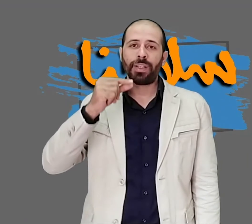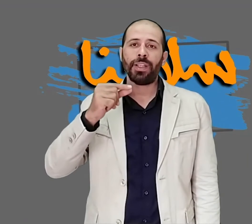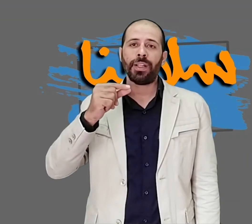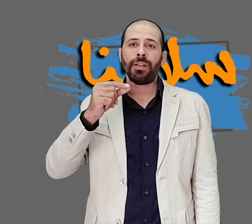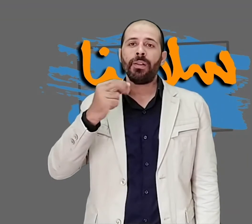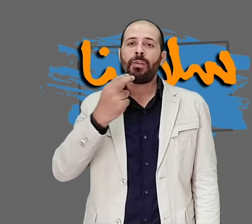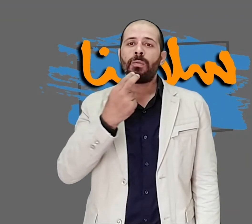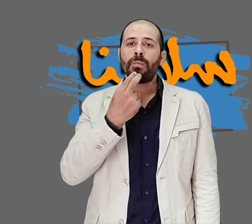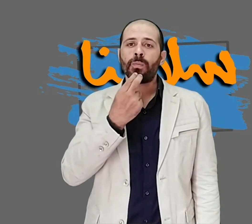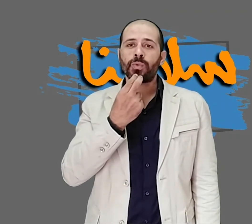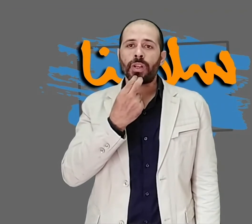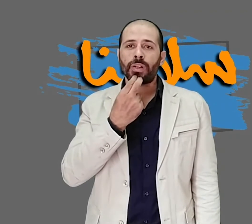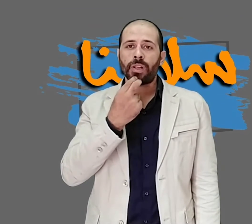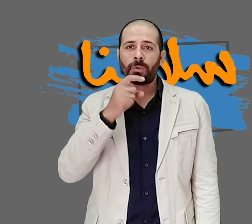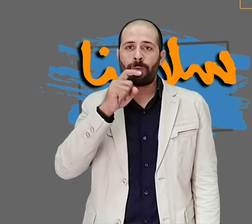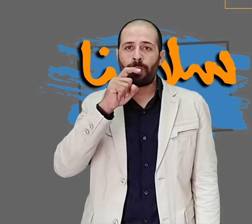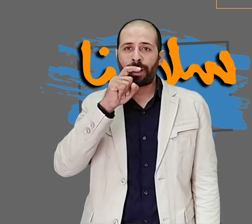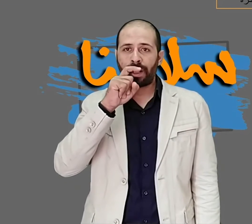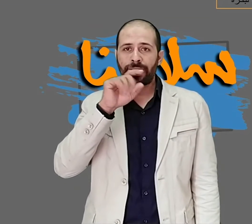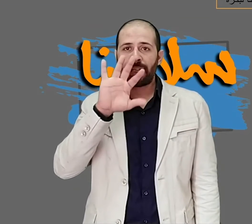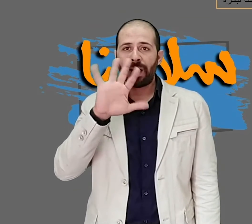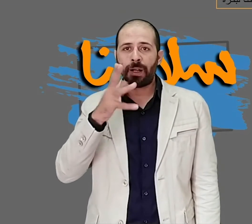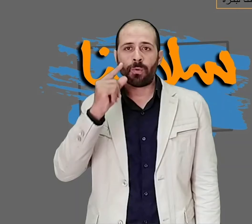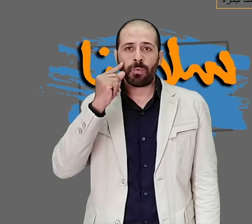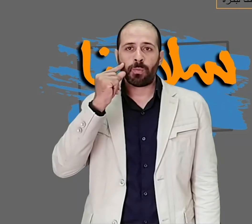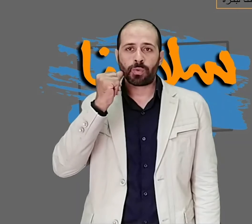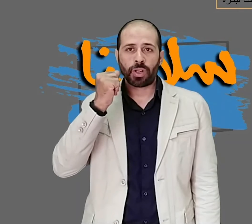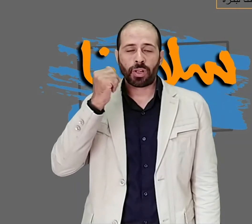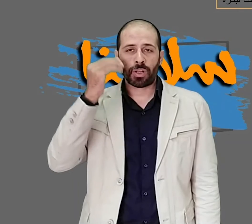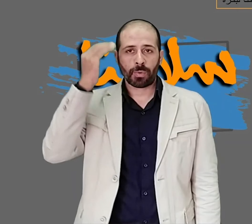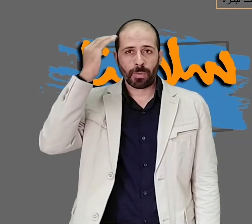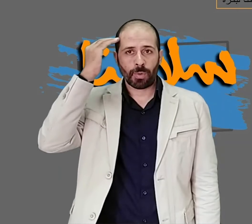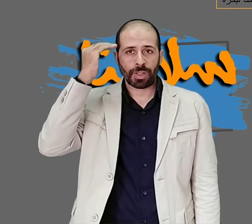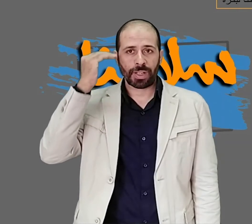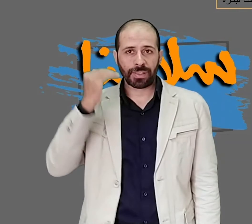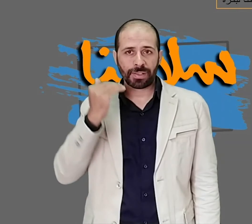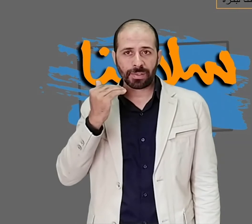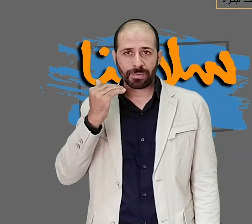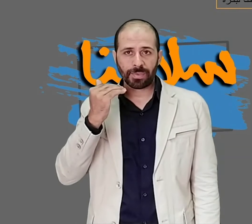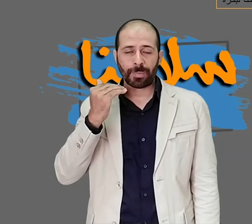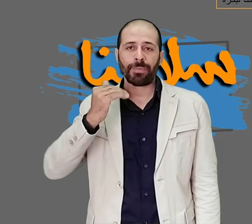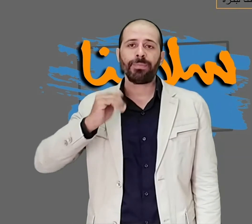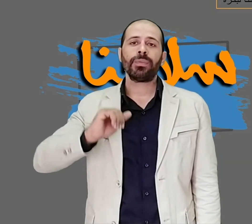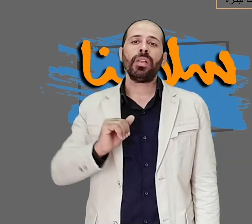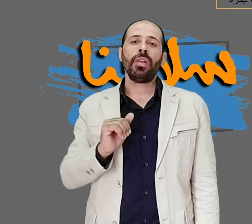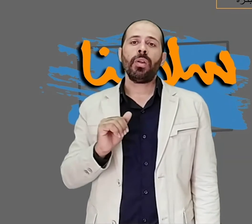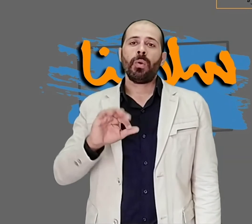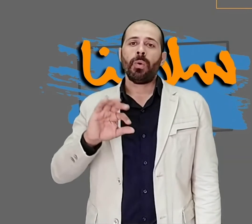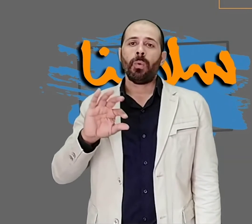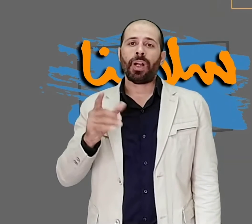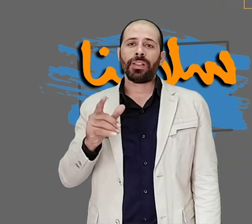وعندنا مذكر ومؤنث أو مذكر ومؤنث، تمام؟